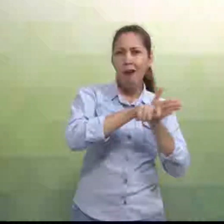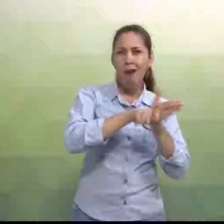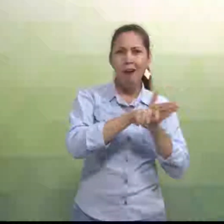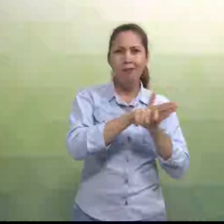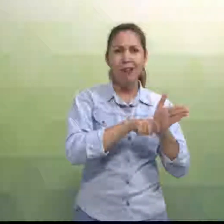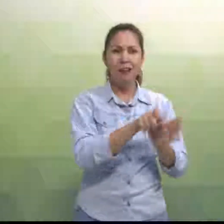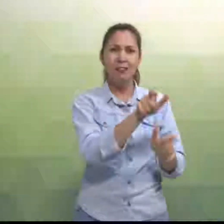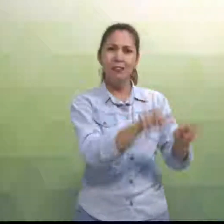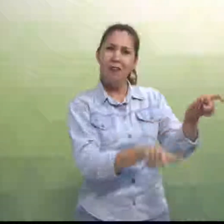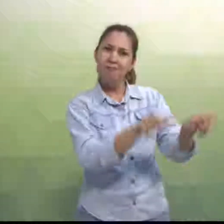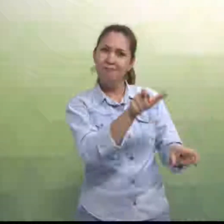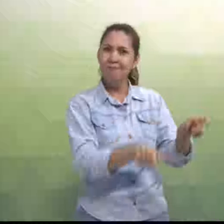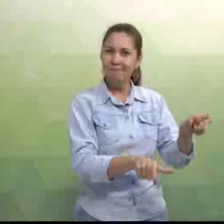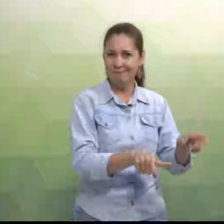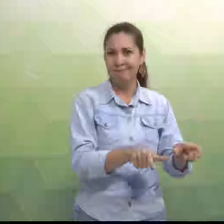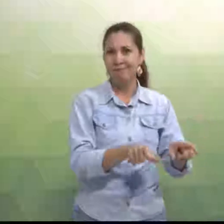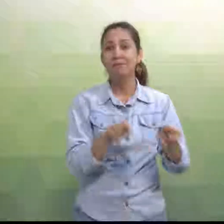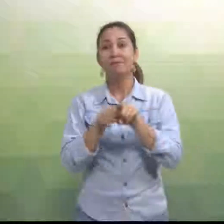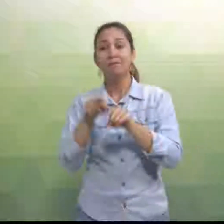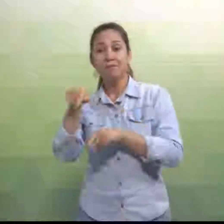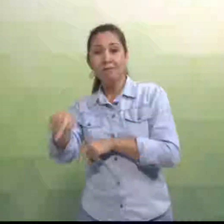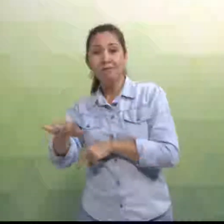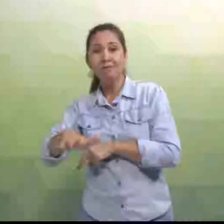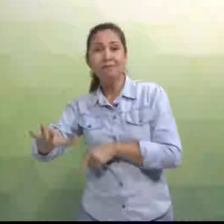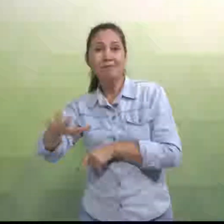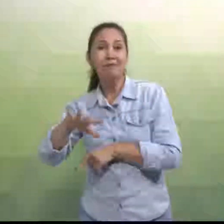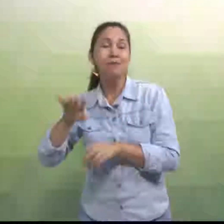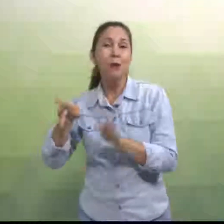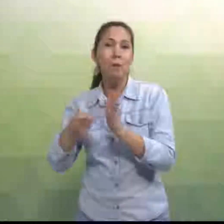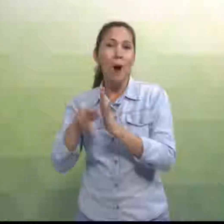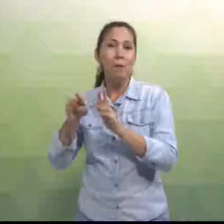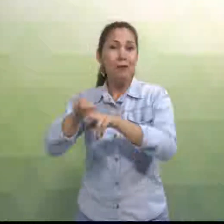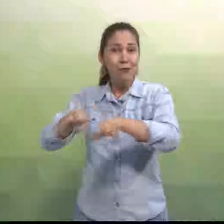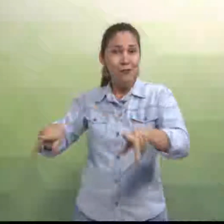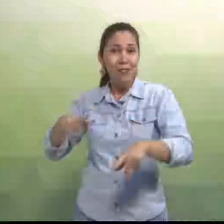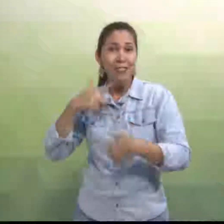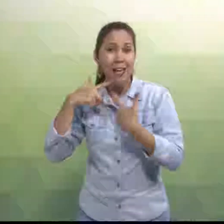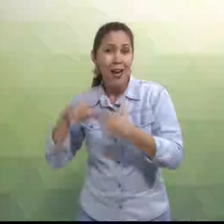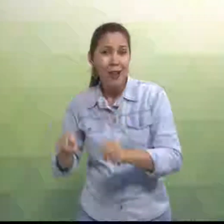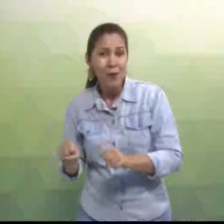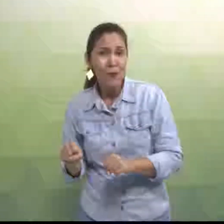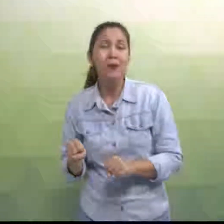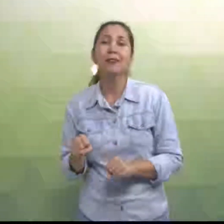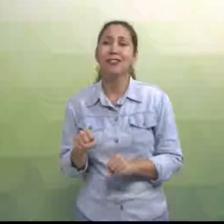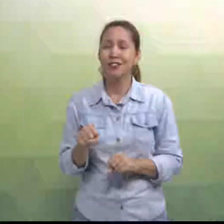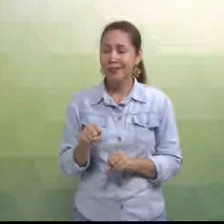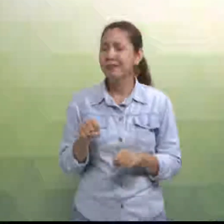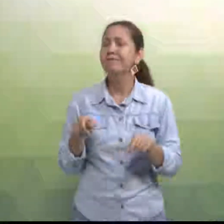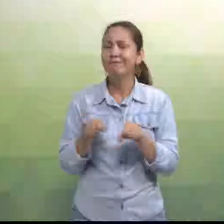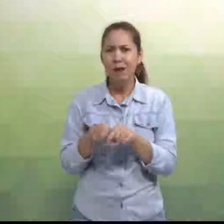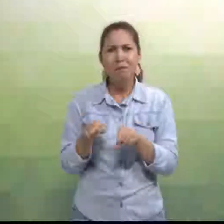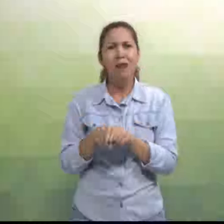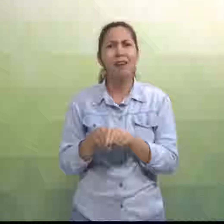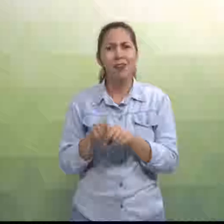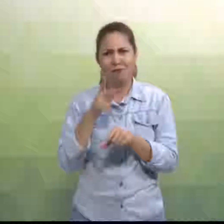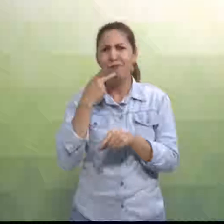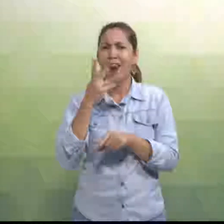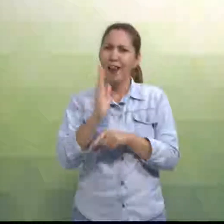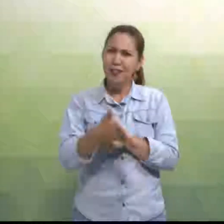façamos uma avaliação, uma análise desses sujeitos. Com relação à diferença linguística, assim como